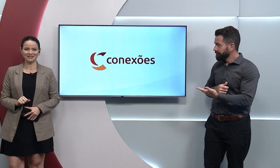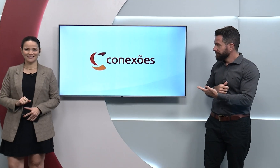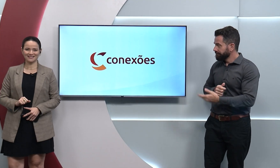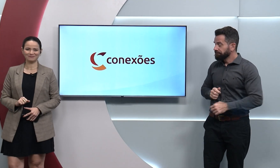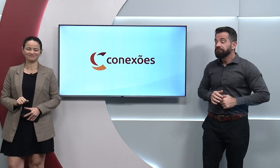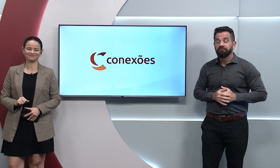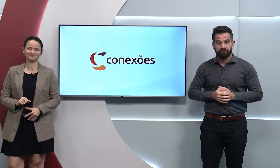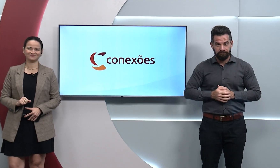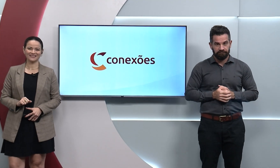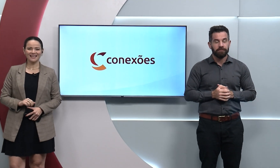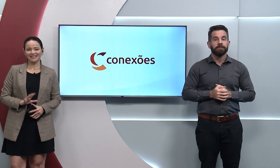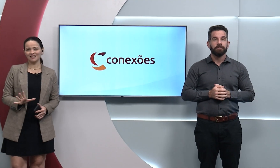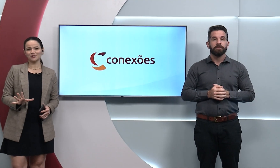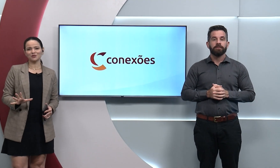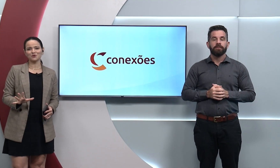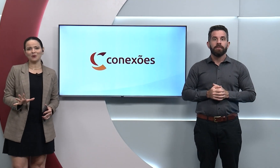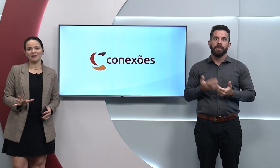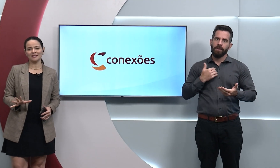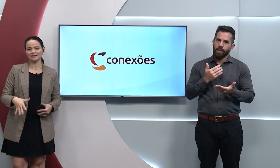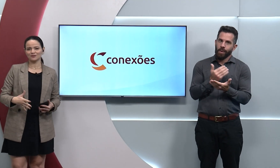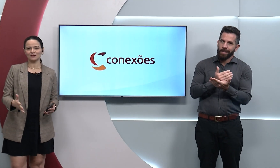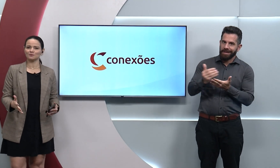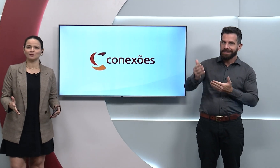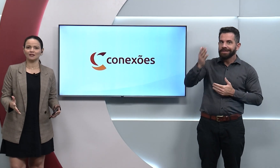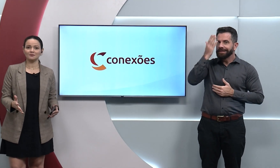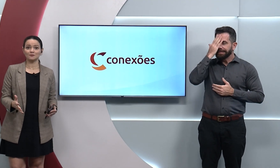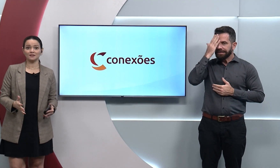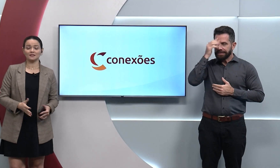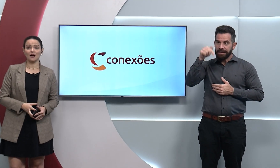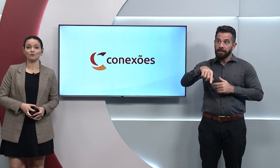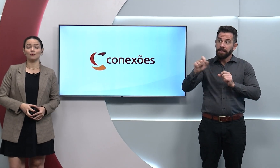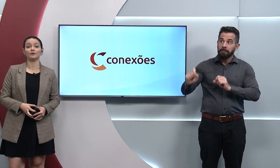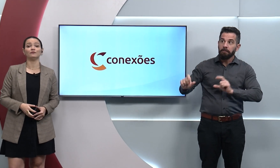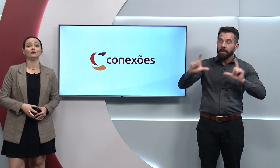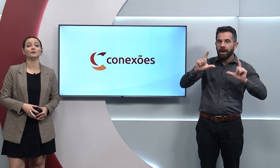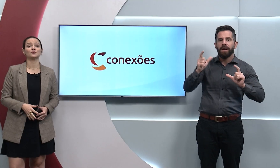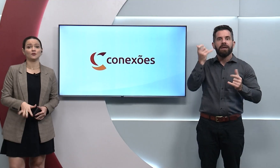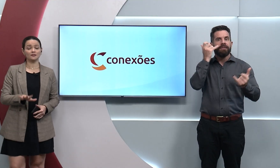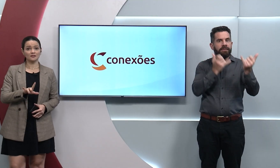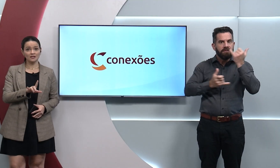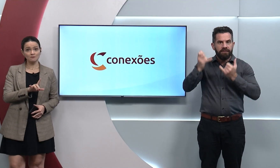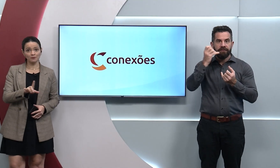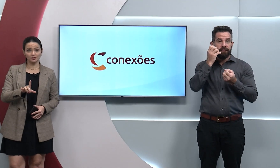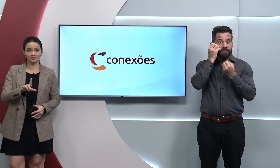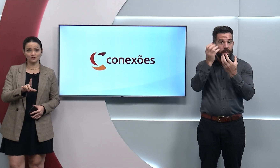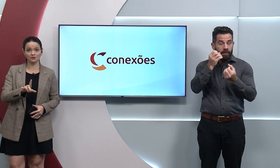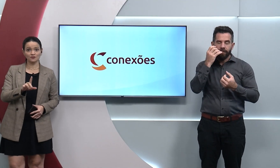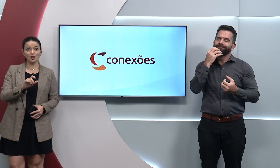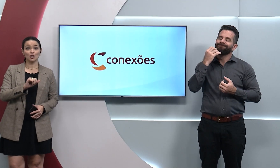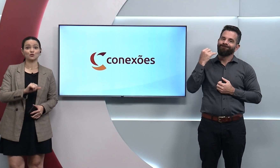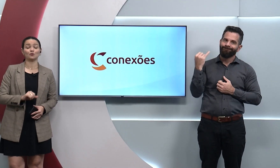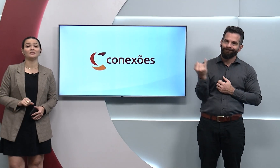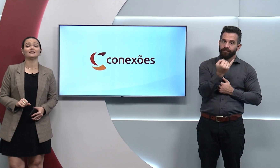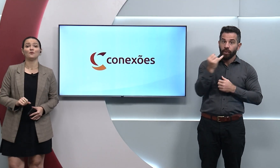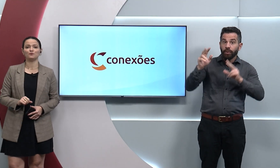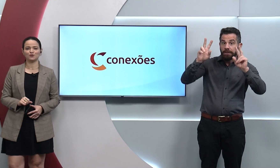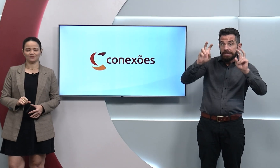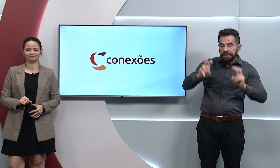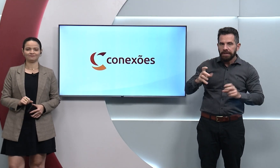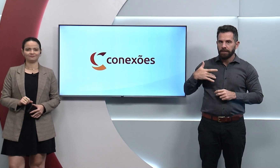Conexões. E a gente começa esse nosso programa especial com informações importantes sobre saúde.